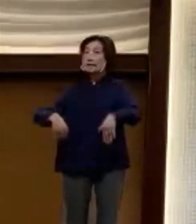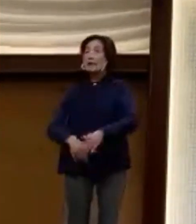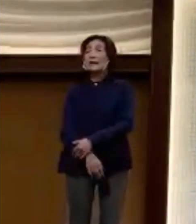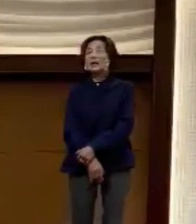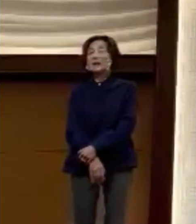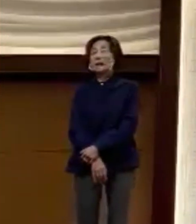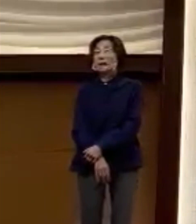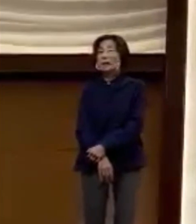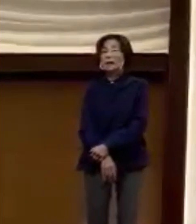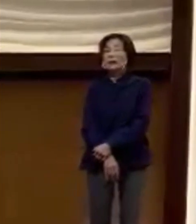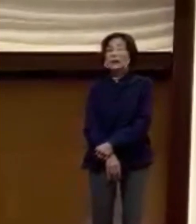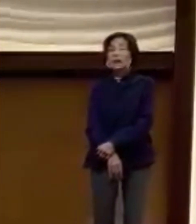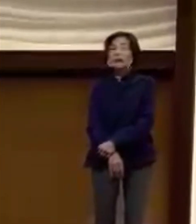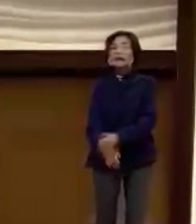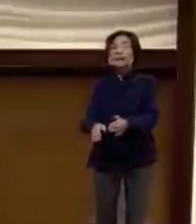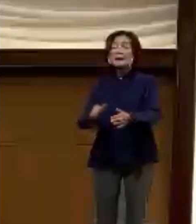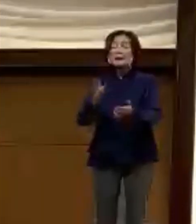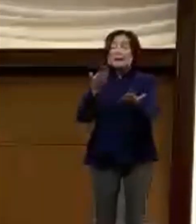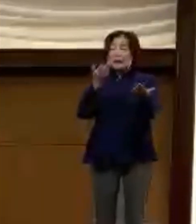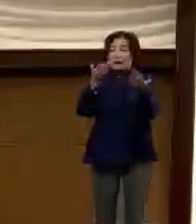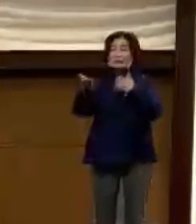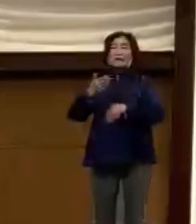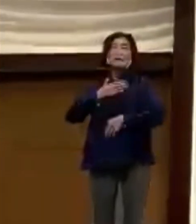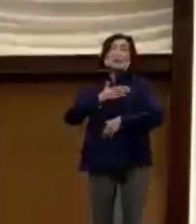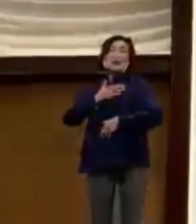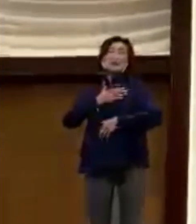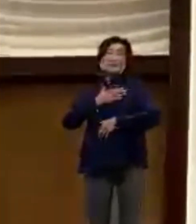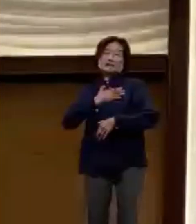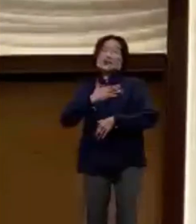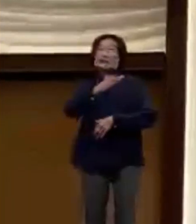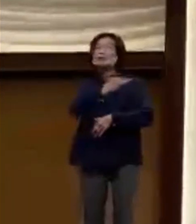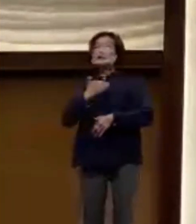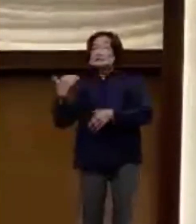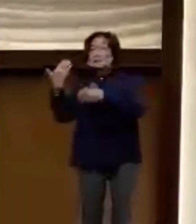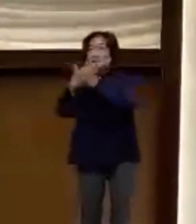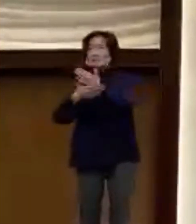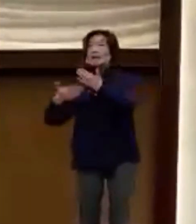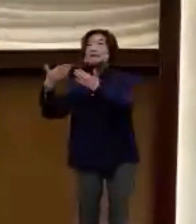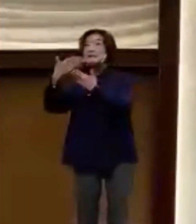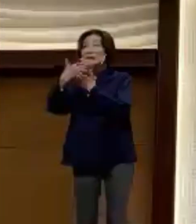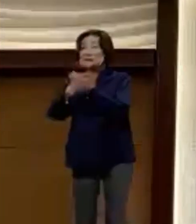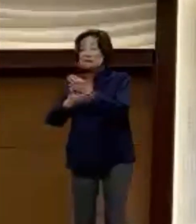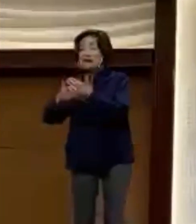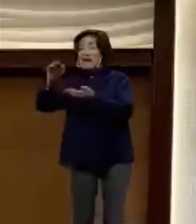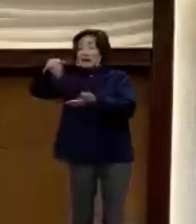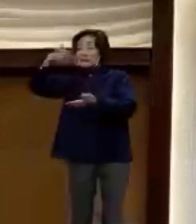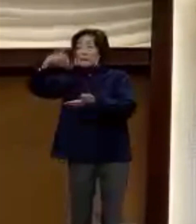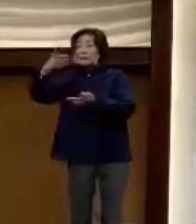そうでしょう。もうあらかじめ分かっていたことです。私たちの大切な